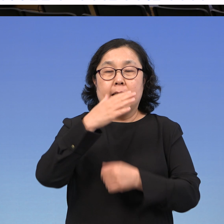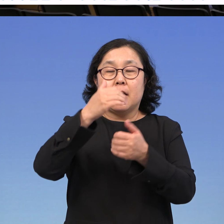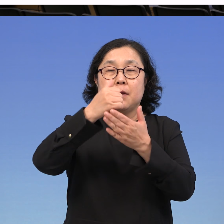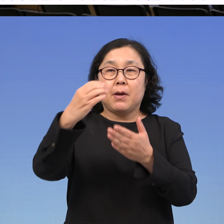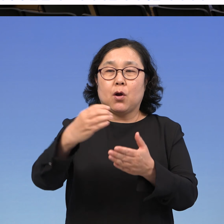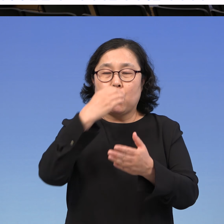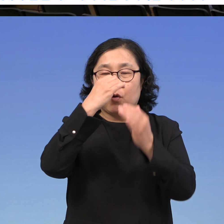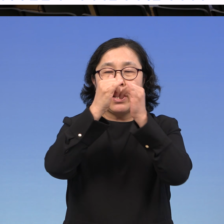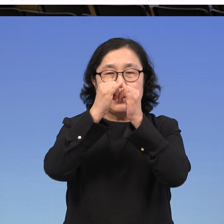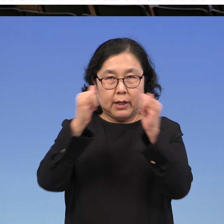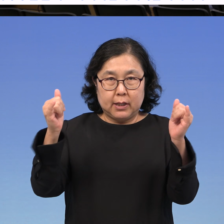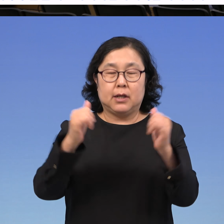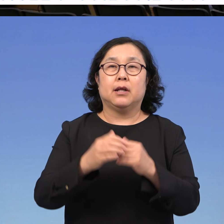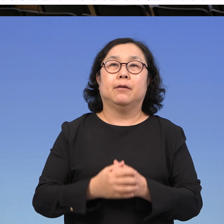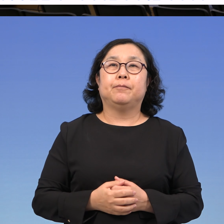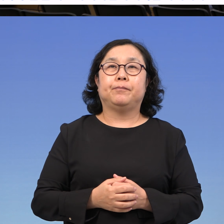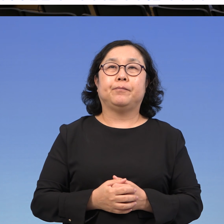자니이다